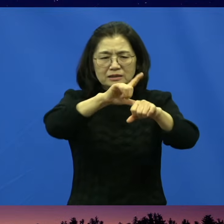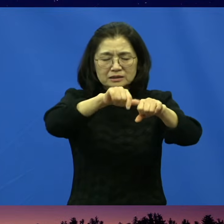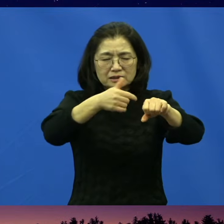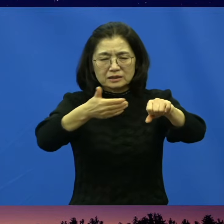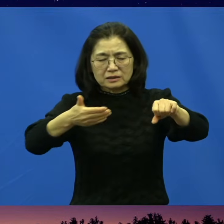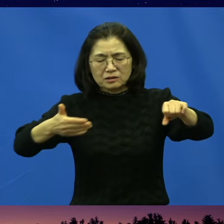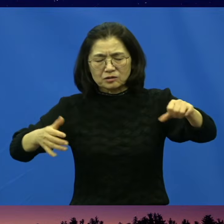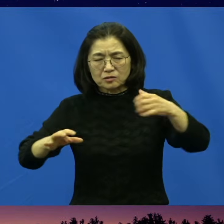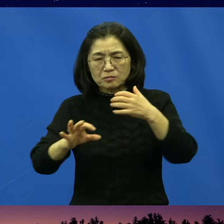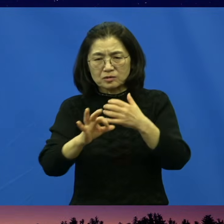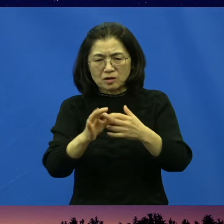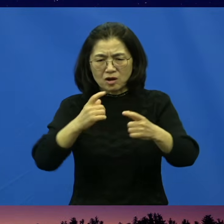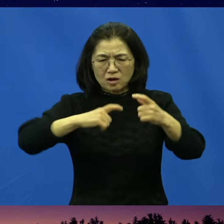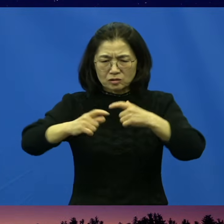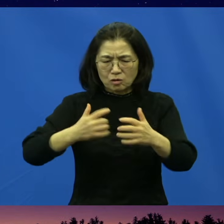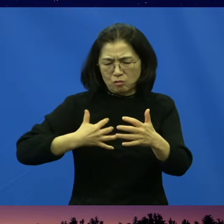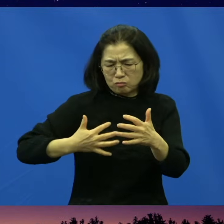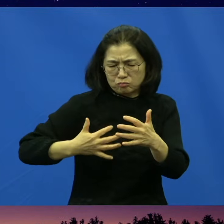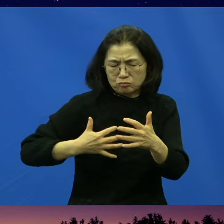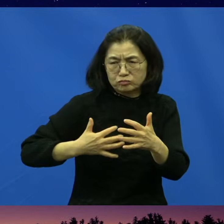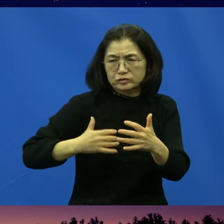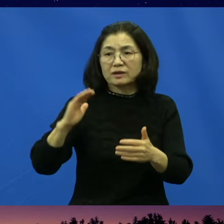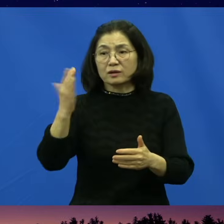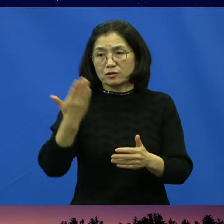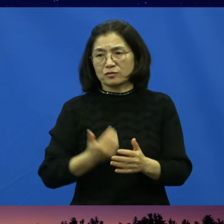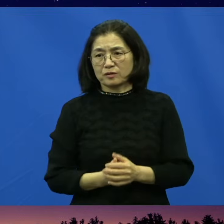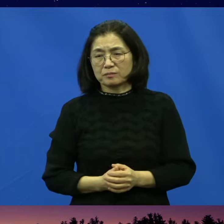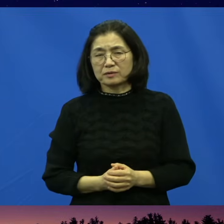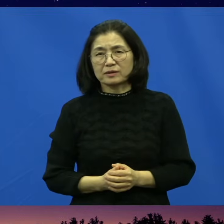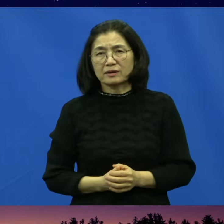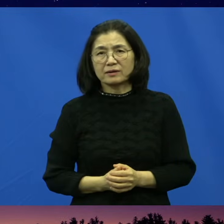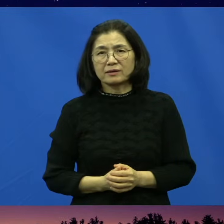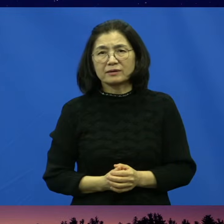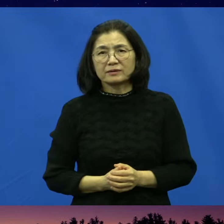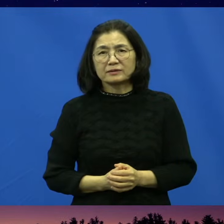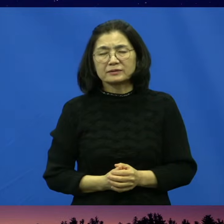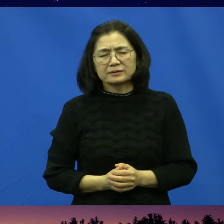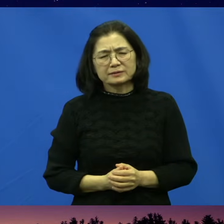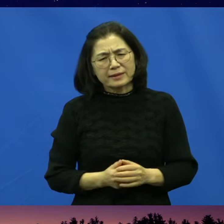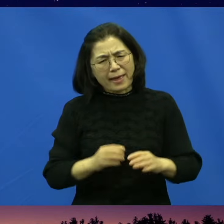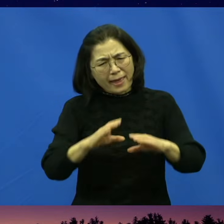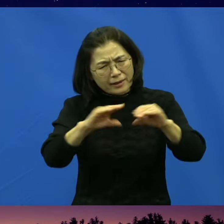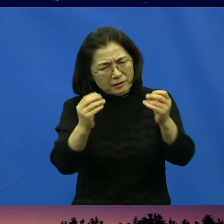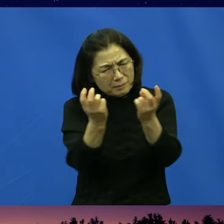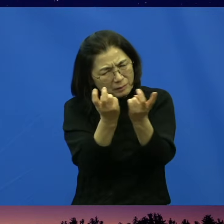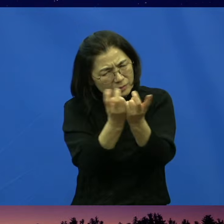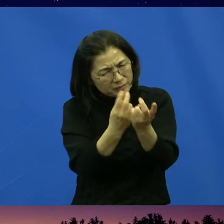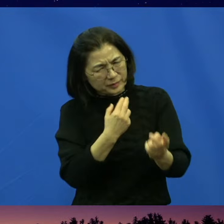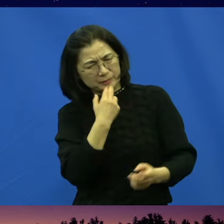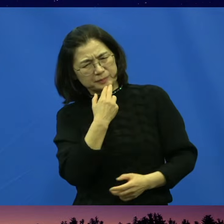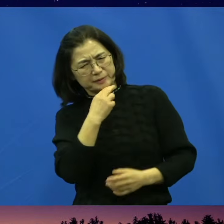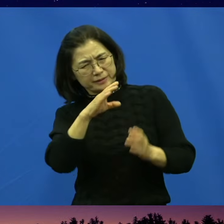사면초가 같은 압박을 느낍니다. 아무리 생각해봐도 다른 방법이 없는 거예요.